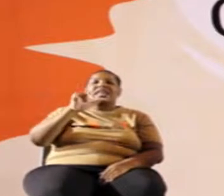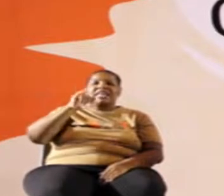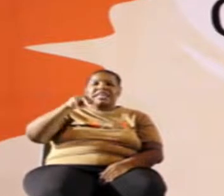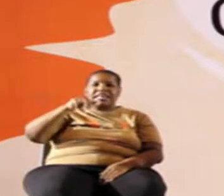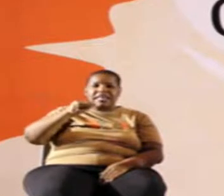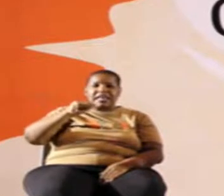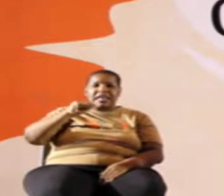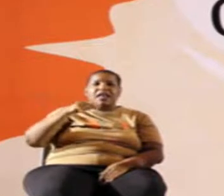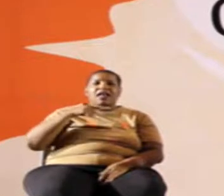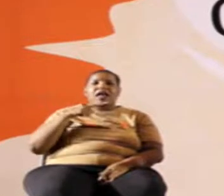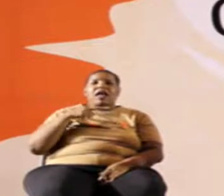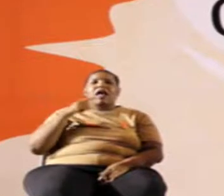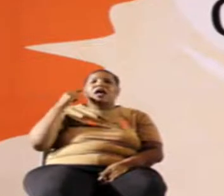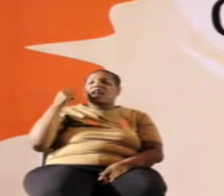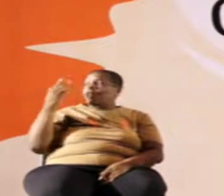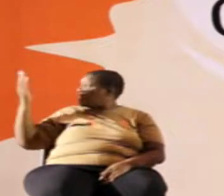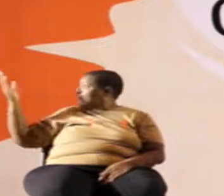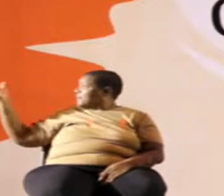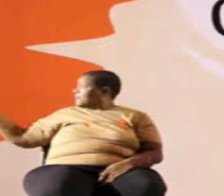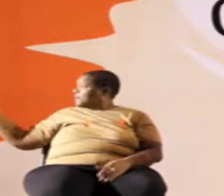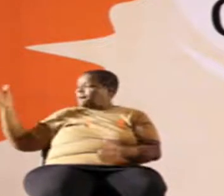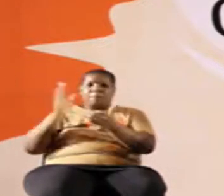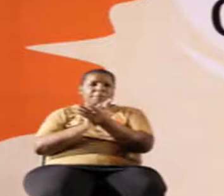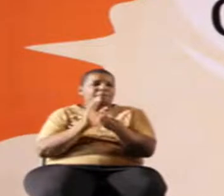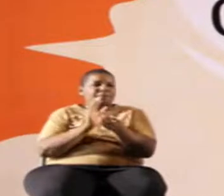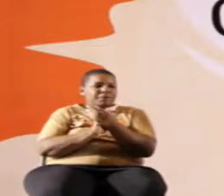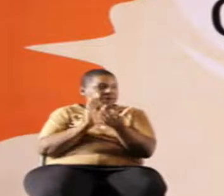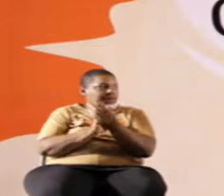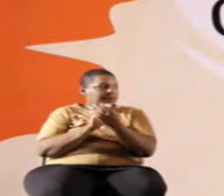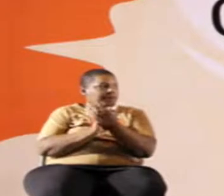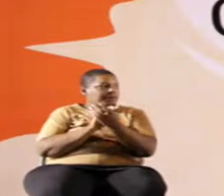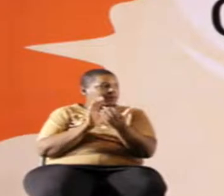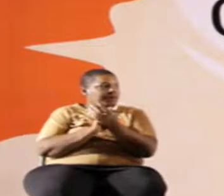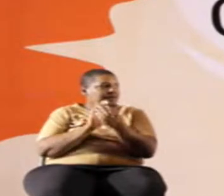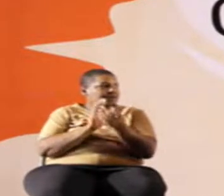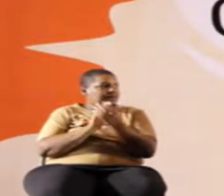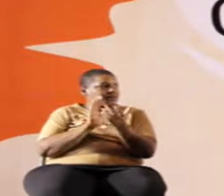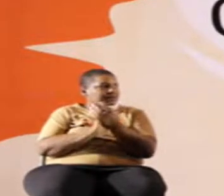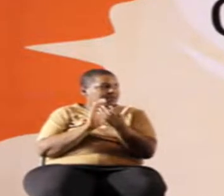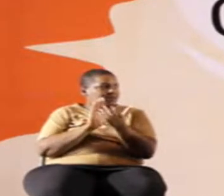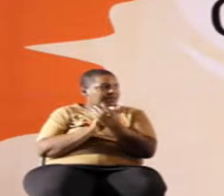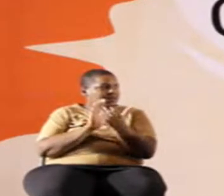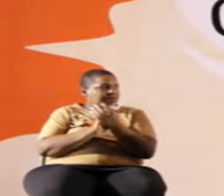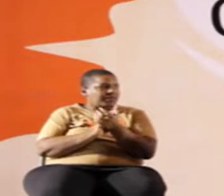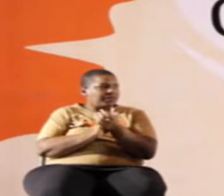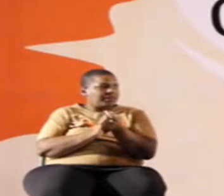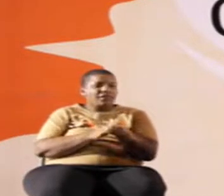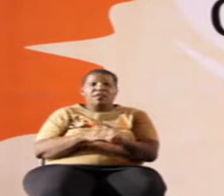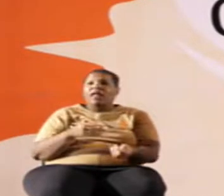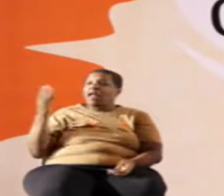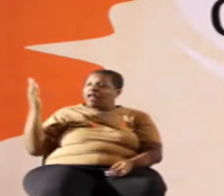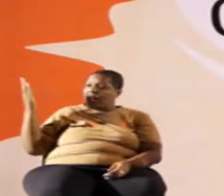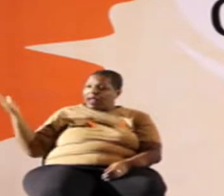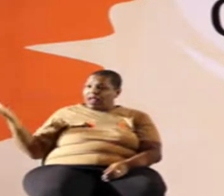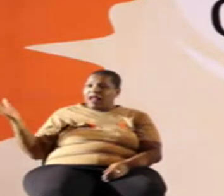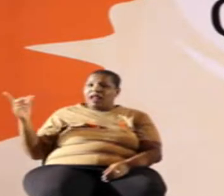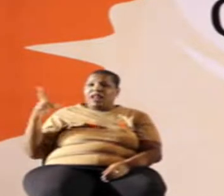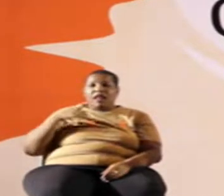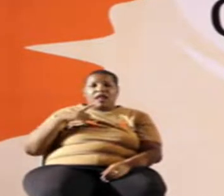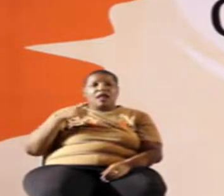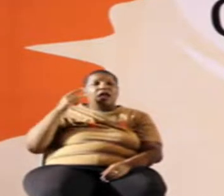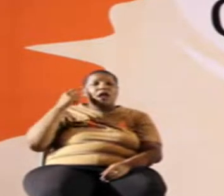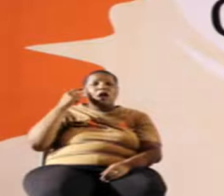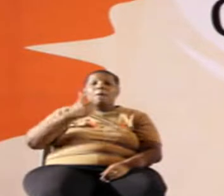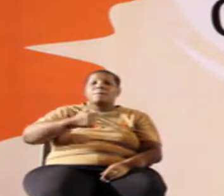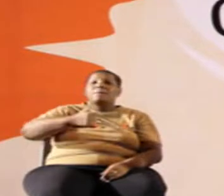Ali é a imagem. Oh, que bom que vocês gostam também, porque eu sou fã de Jovelina. Jovelina Pérola Negra, esse